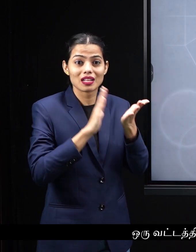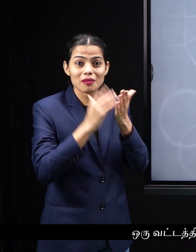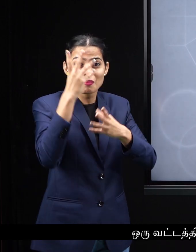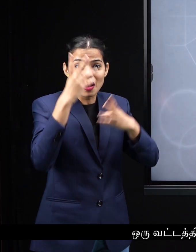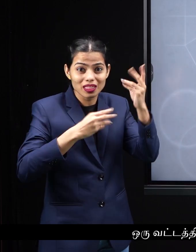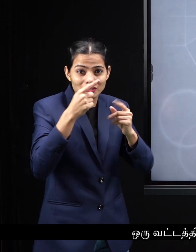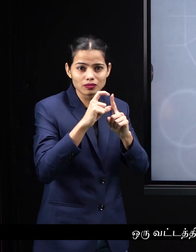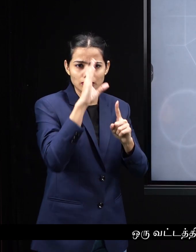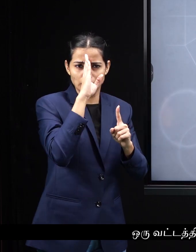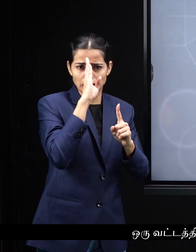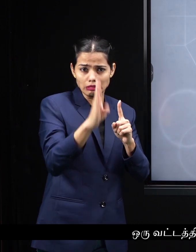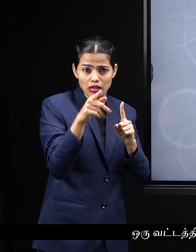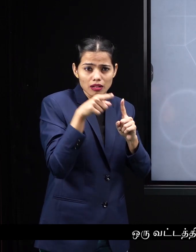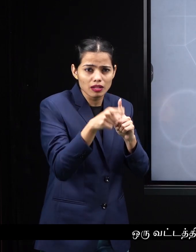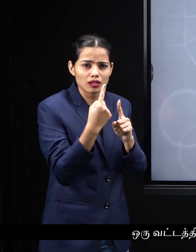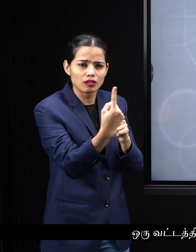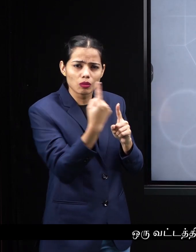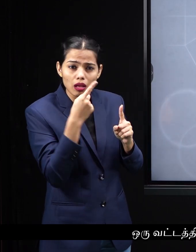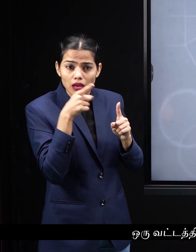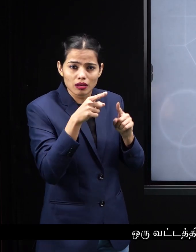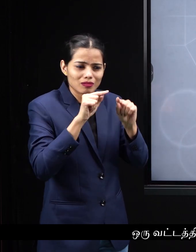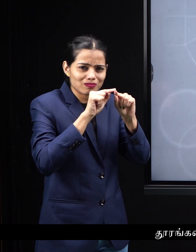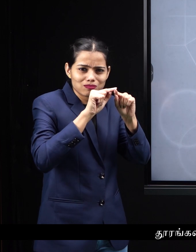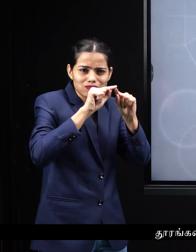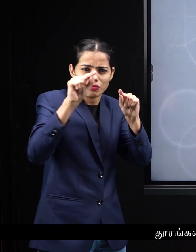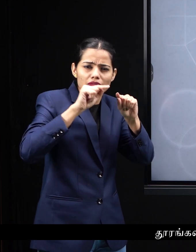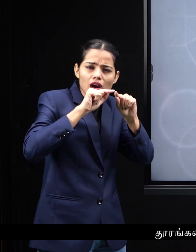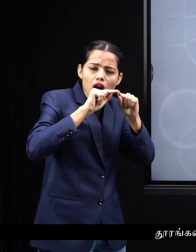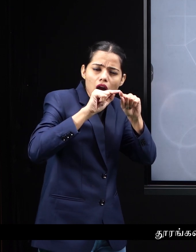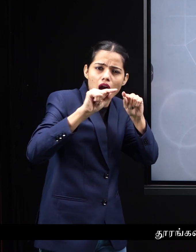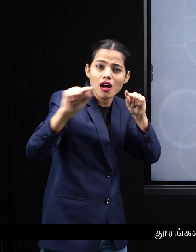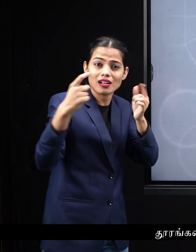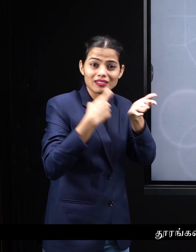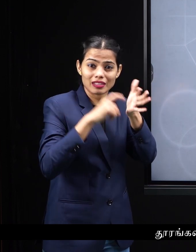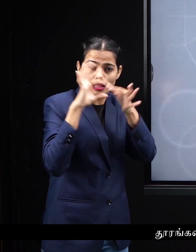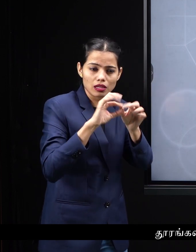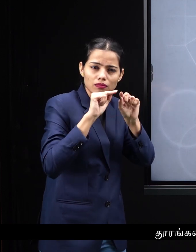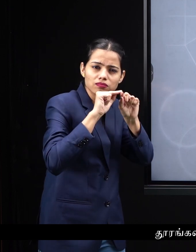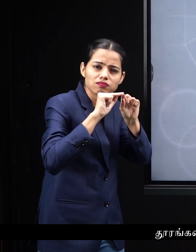ஒரு வட்டத்தின் மையத்துடன் தொடர்புடைய நாண்களின் தூரங்கள் மற்றும் நீளங்களை கணக்கிடுவீர்கள்.